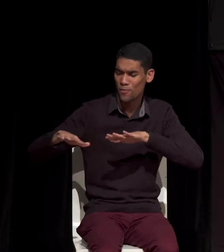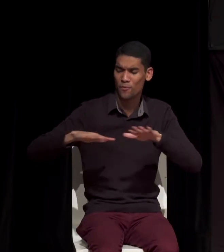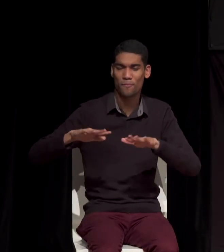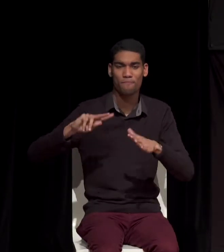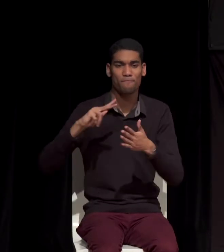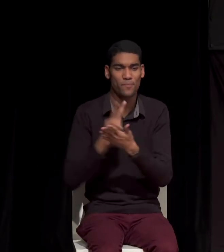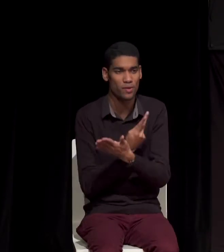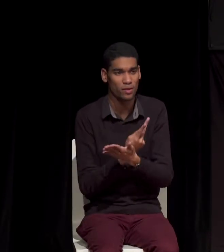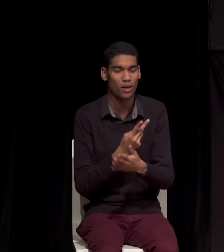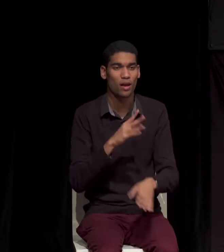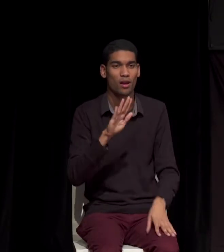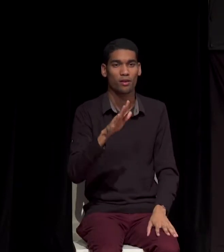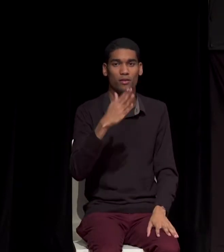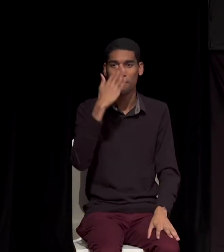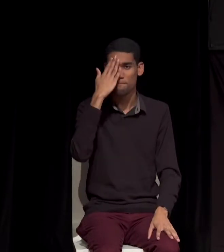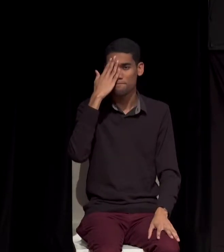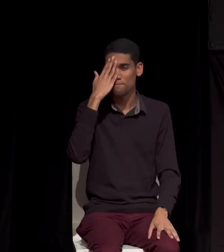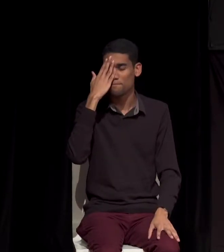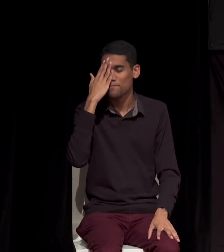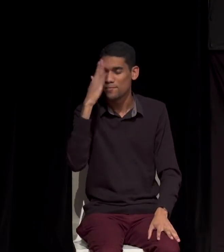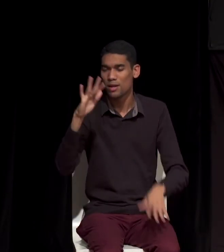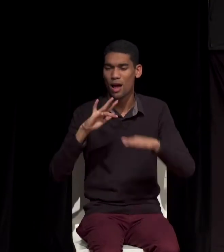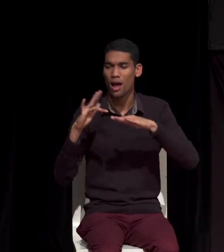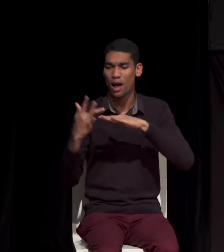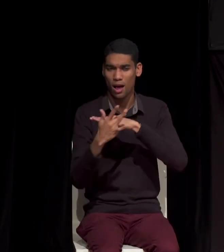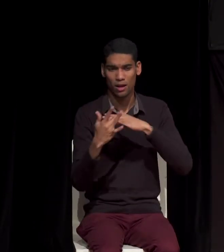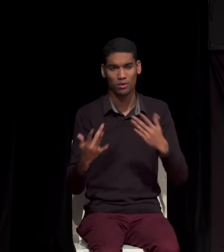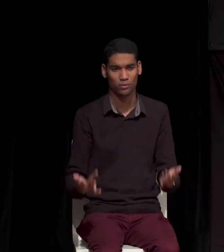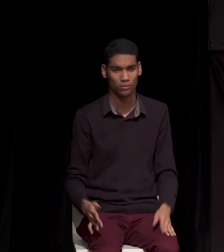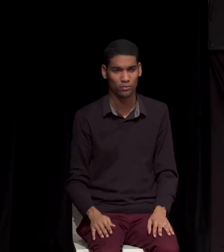assim, obrigado, redes sociais.